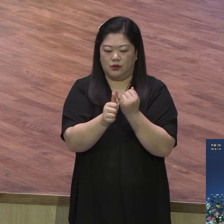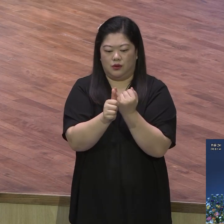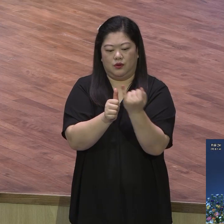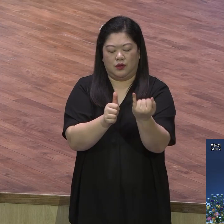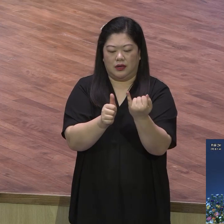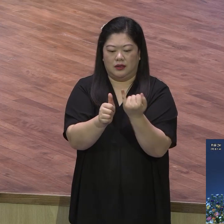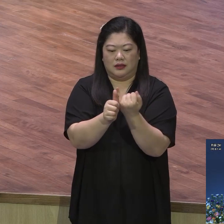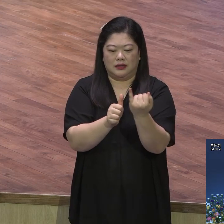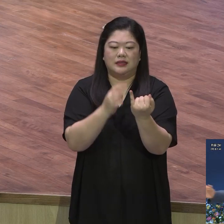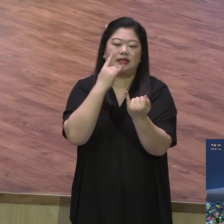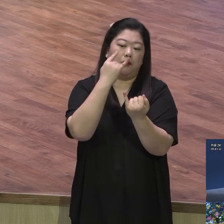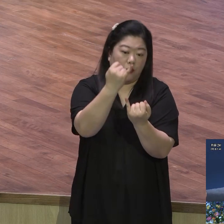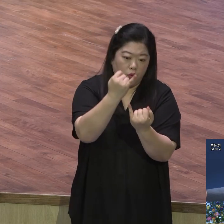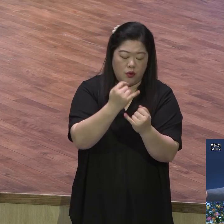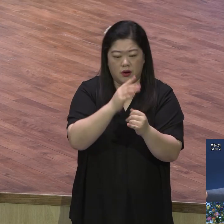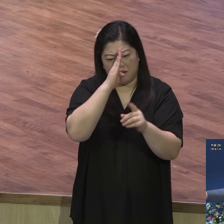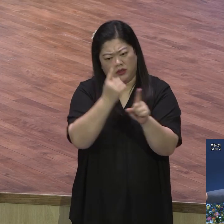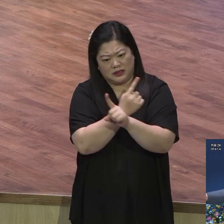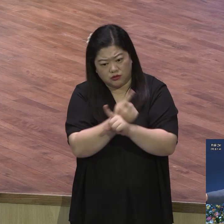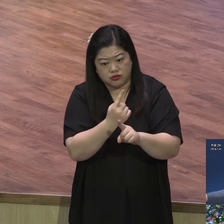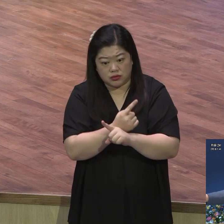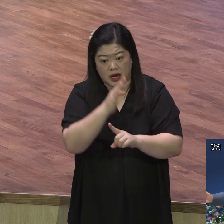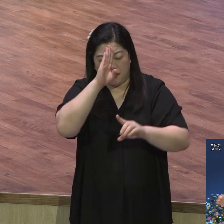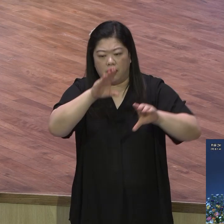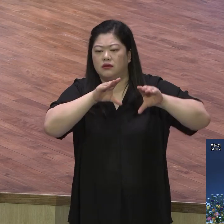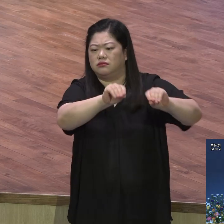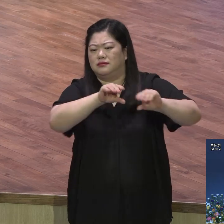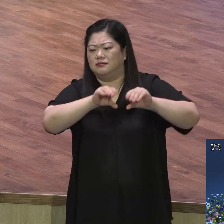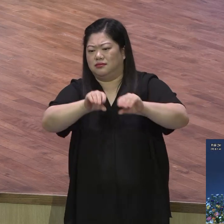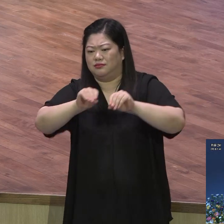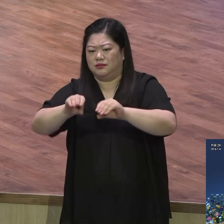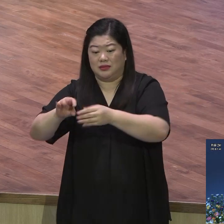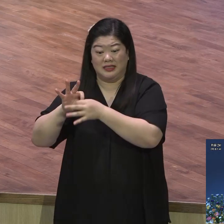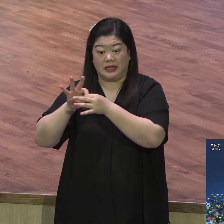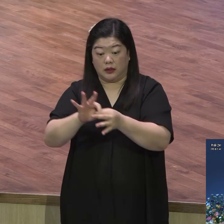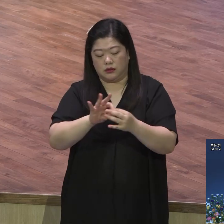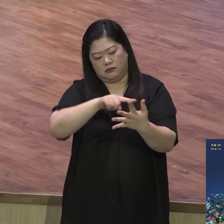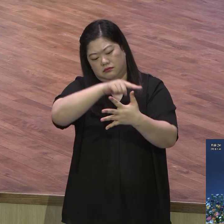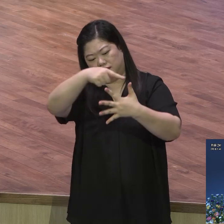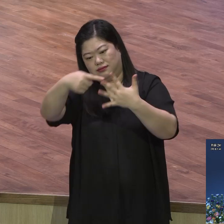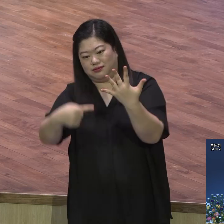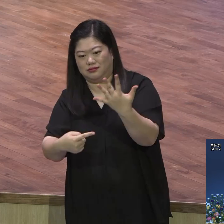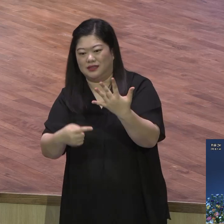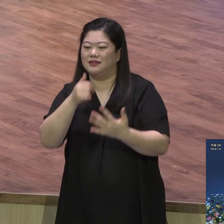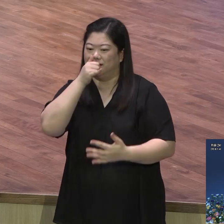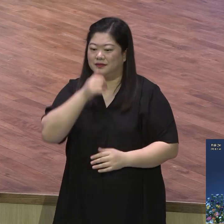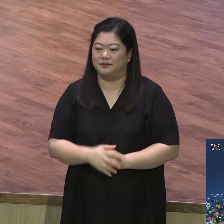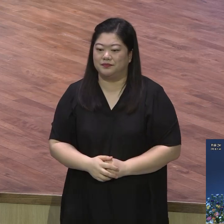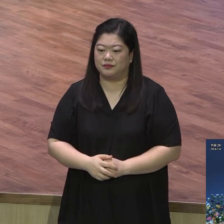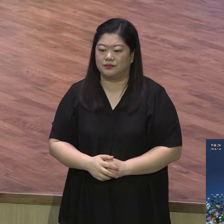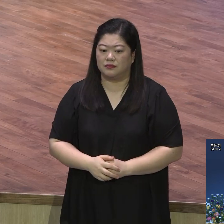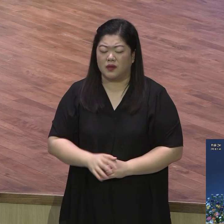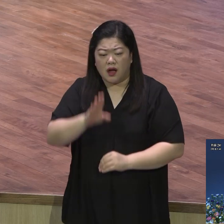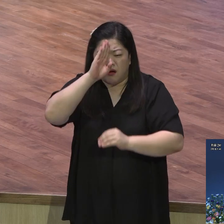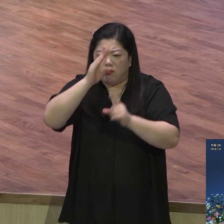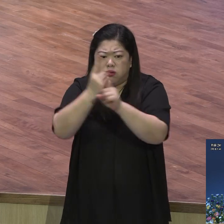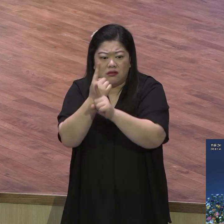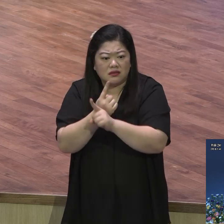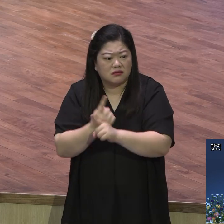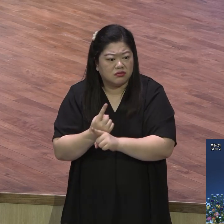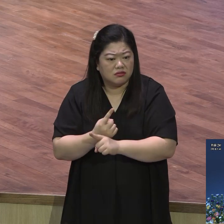들린 자들. 병든 자들. 싹 다 고치는 사역이 이어서 쭉 그렇게 나옵니다. 이것이 뭘 의미하느냐.